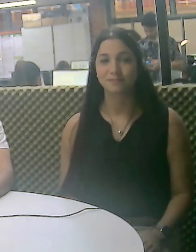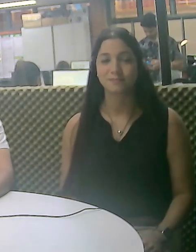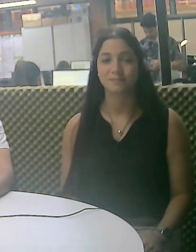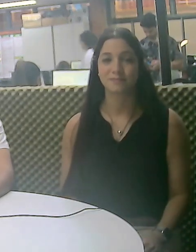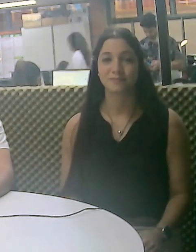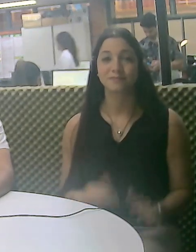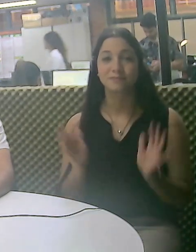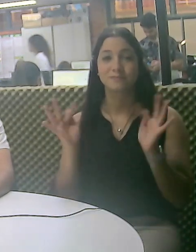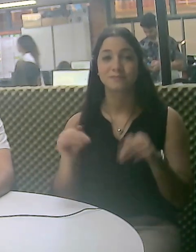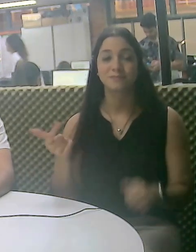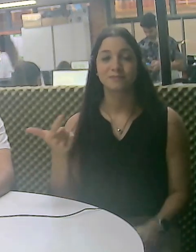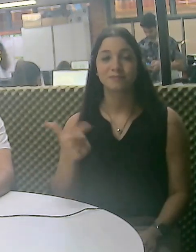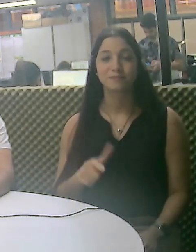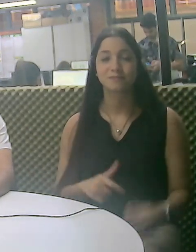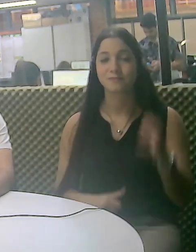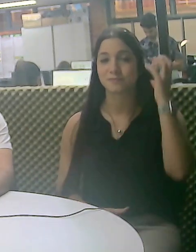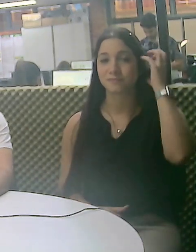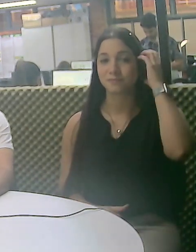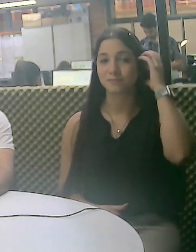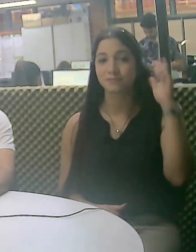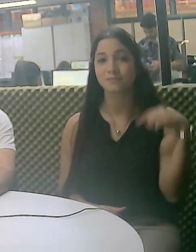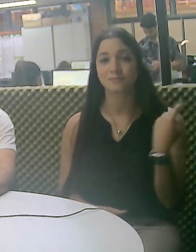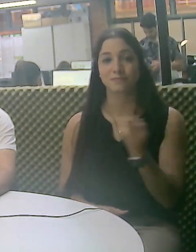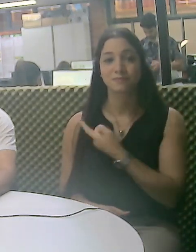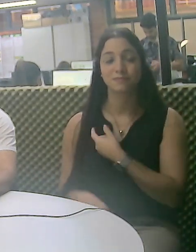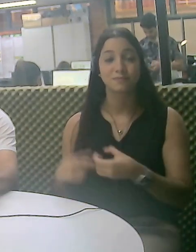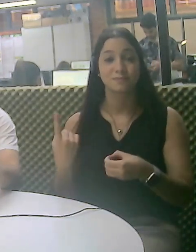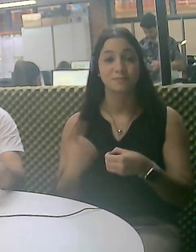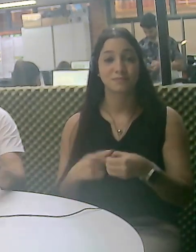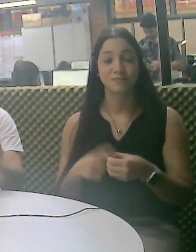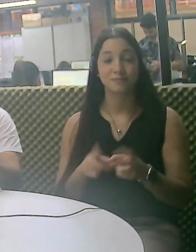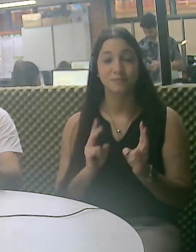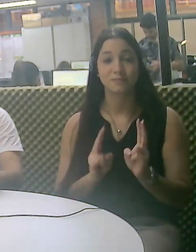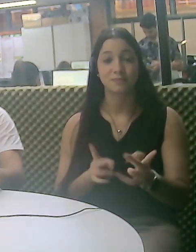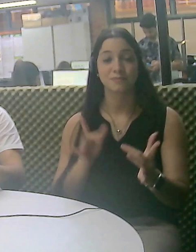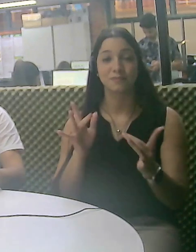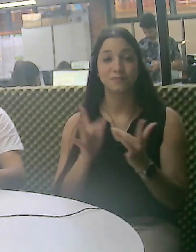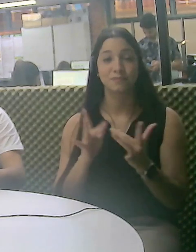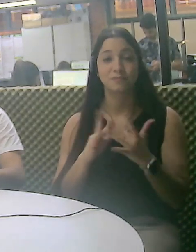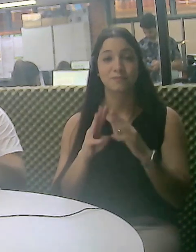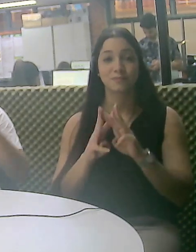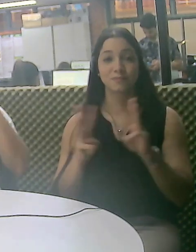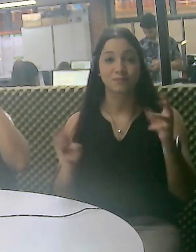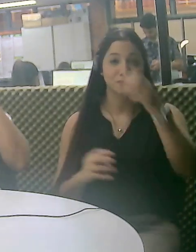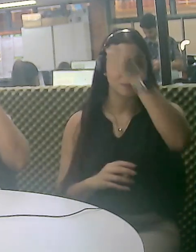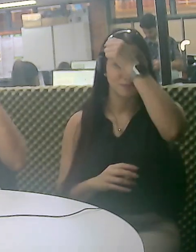próxima. Fica por aqui mais uma edição do programa da Rádio Nossa Cidade.